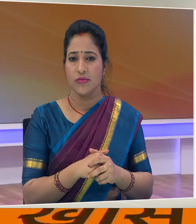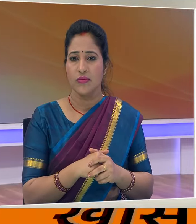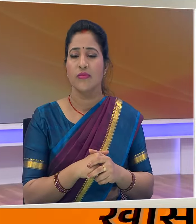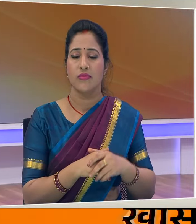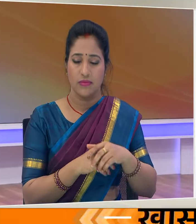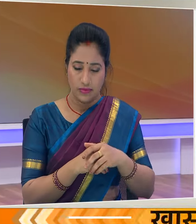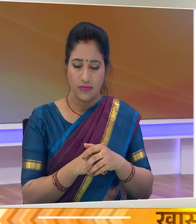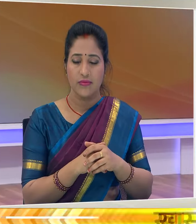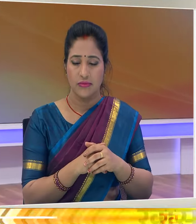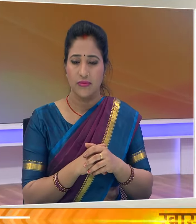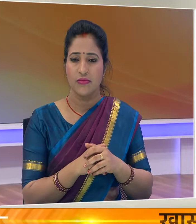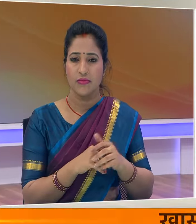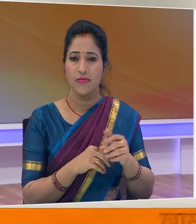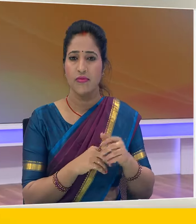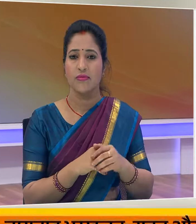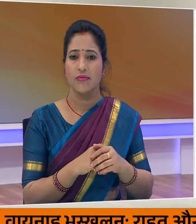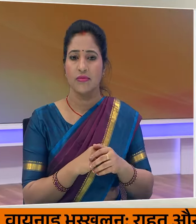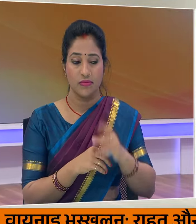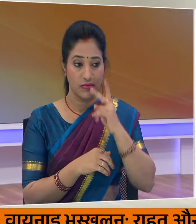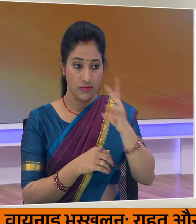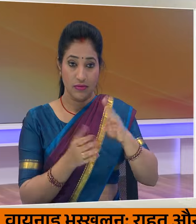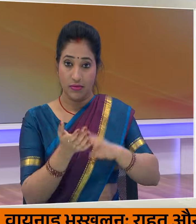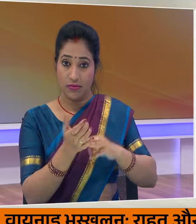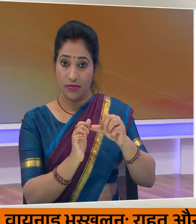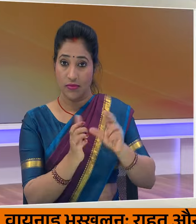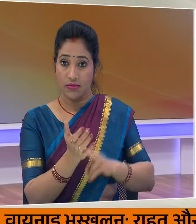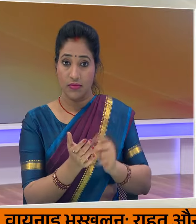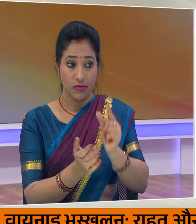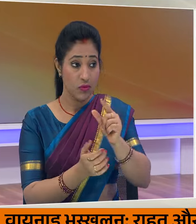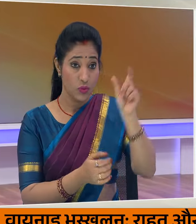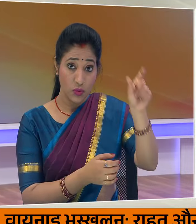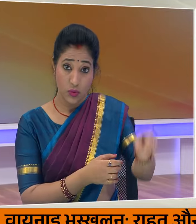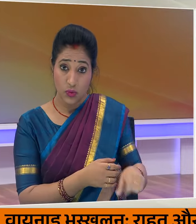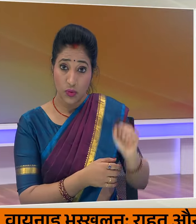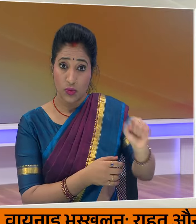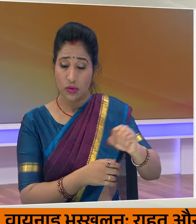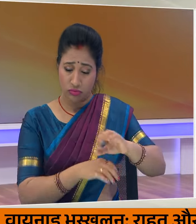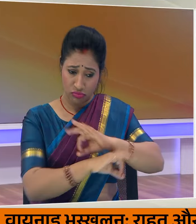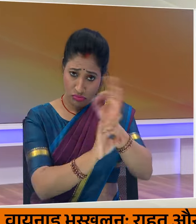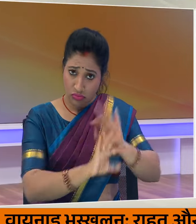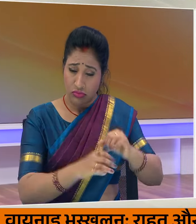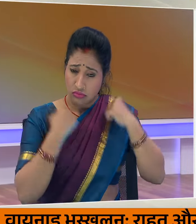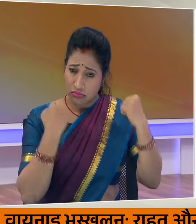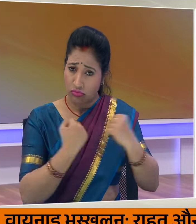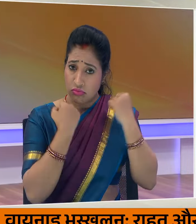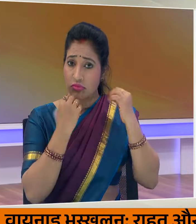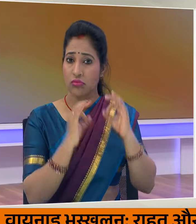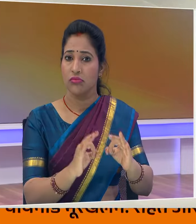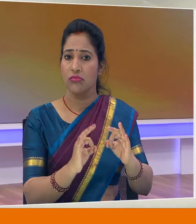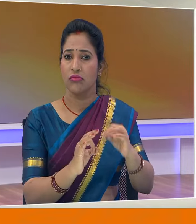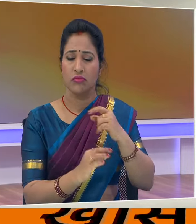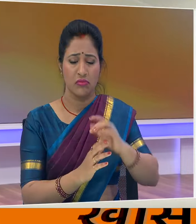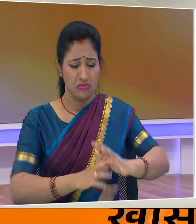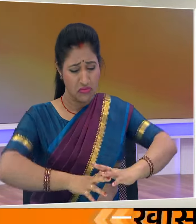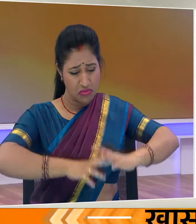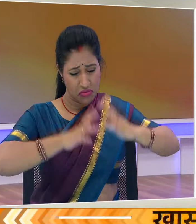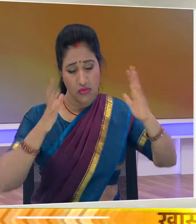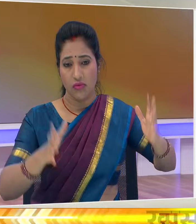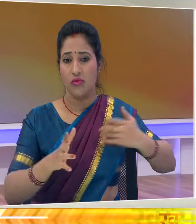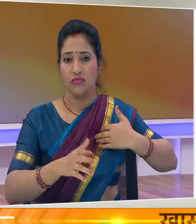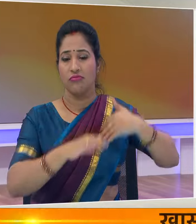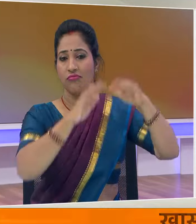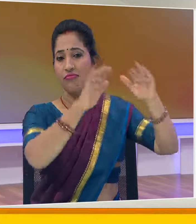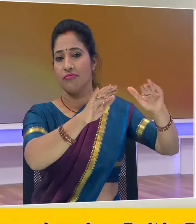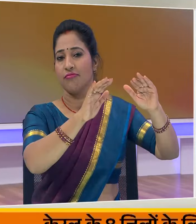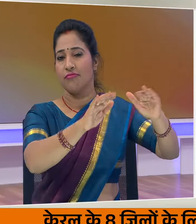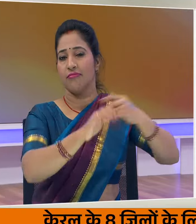अच्छा हाँ जी, देखिए मनु को भी अभी 25 मीटर के लिए तैयारी करनी है। हाँ जी हाँ जी, वो तो उसको बहुत बहुत शुभकामनाएं